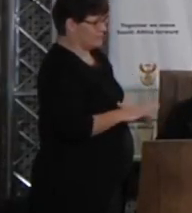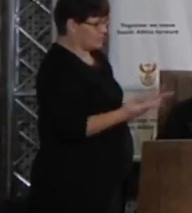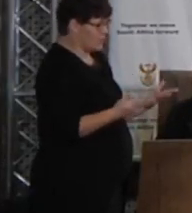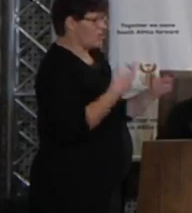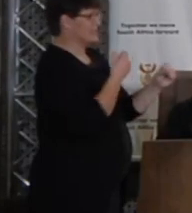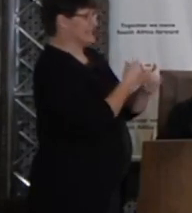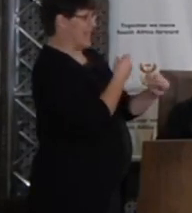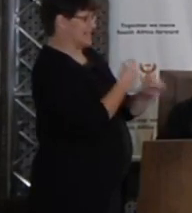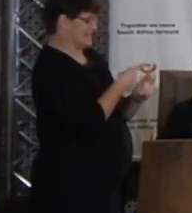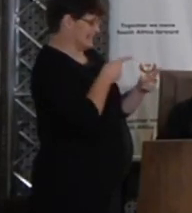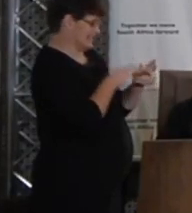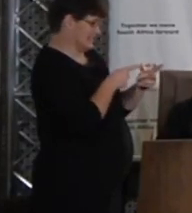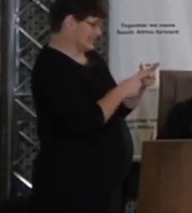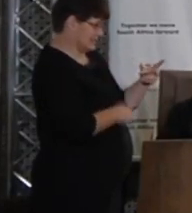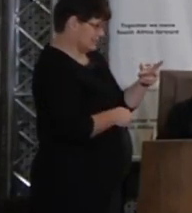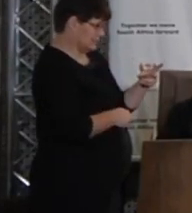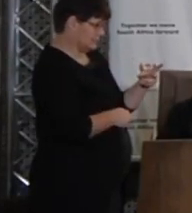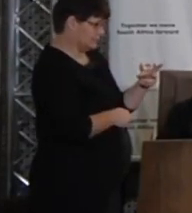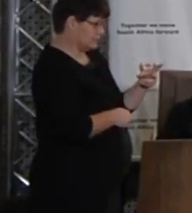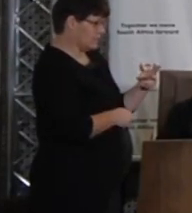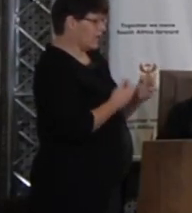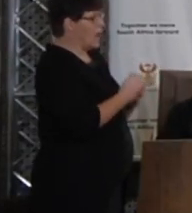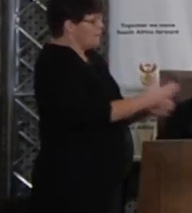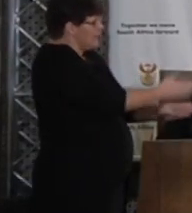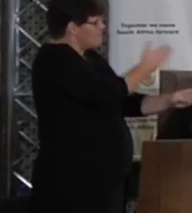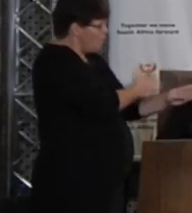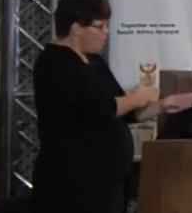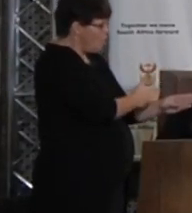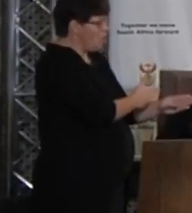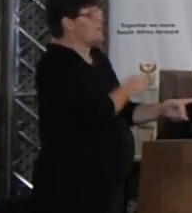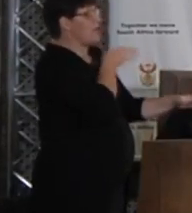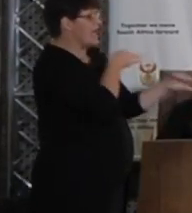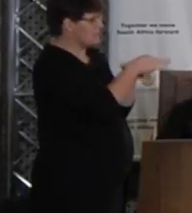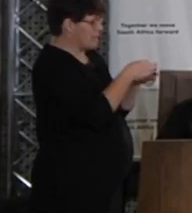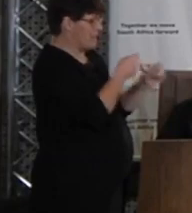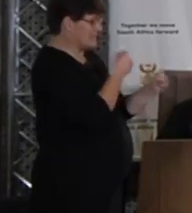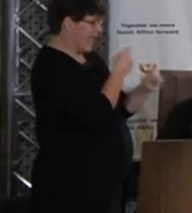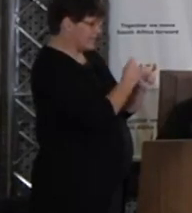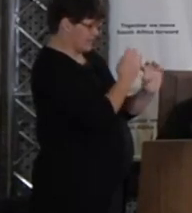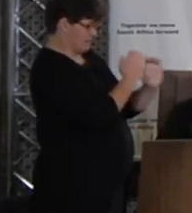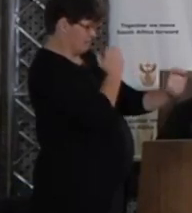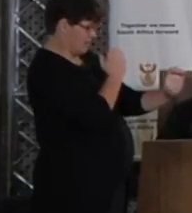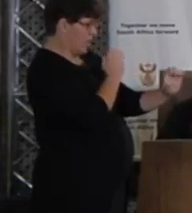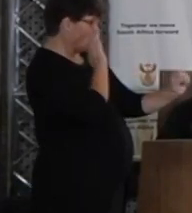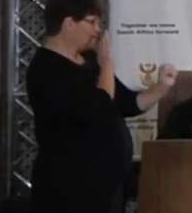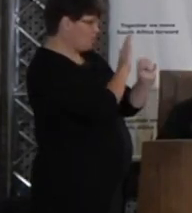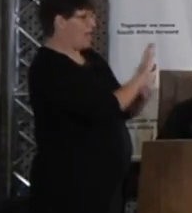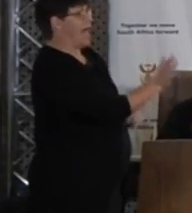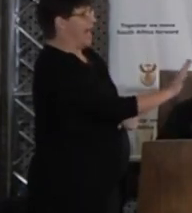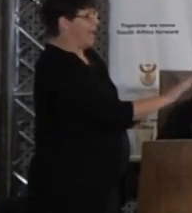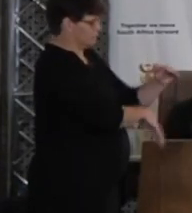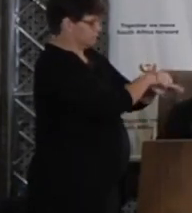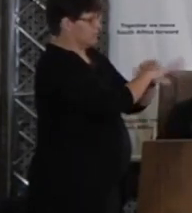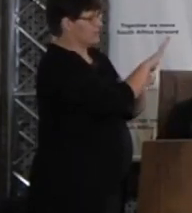seyekuthiwe manje kunokuthi abe uhafu awabe se awabe amashumi ayisikhombisa kwase ekhulwini